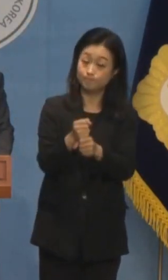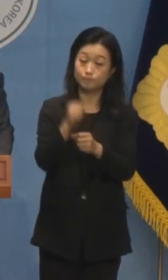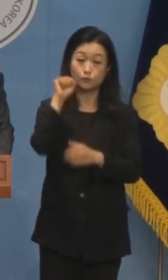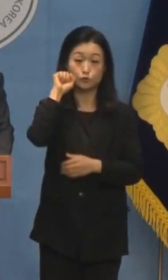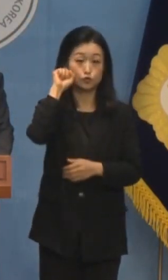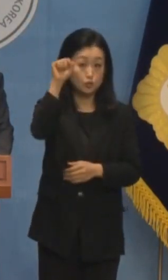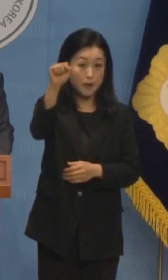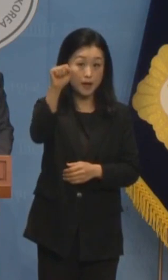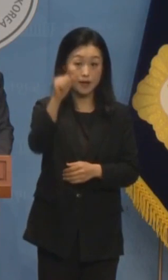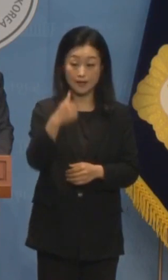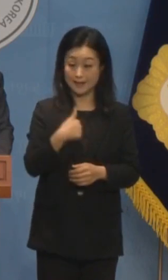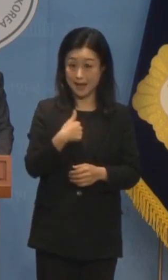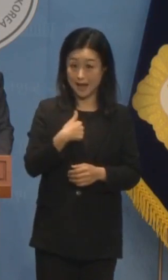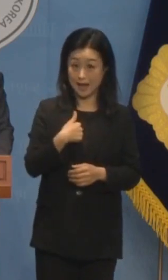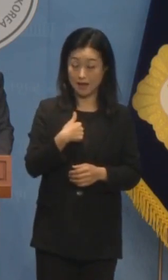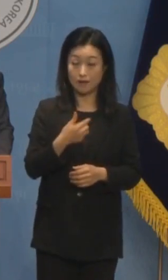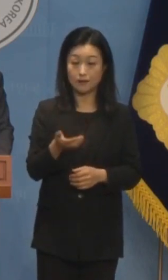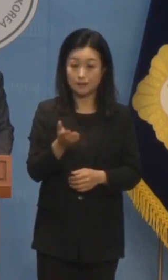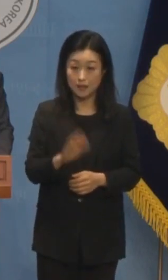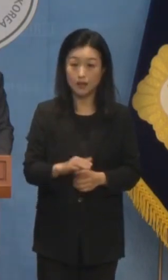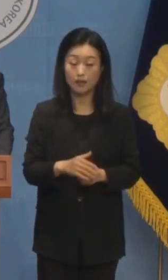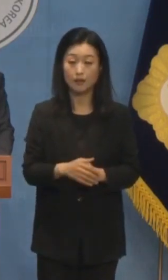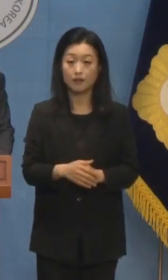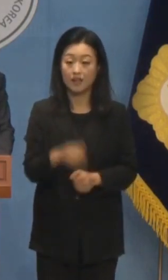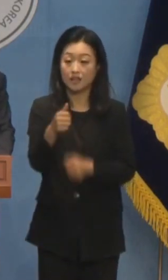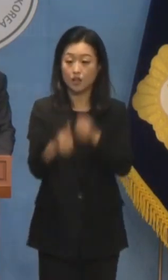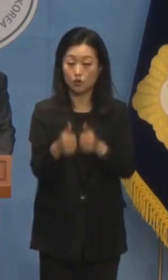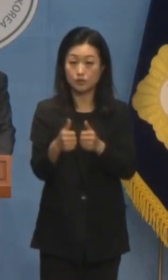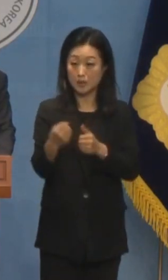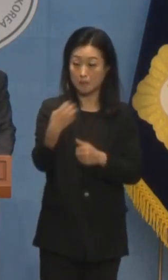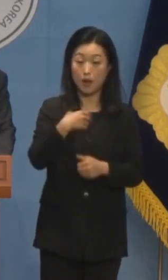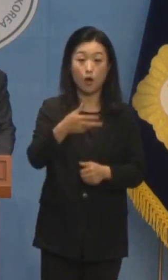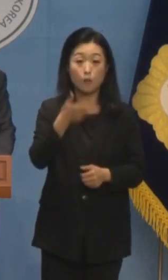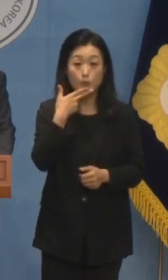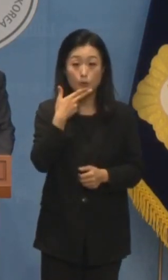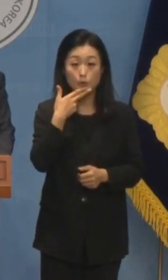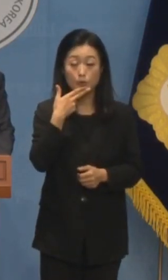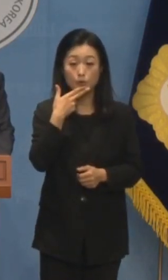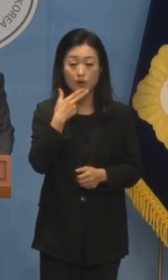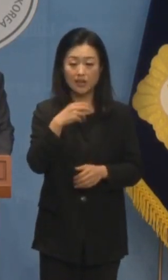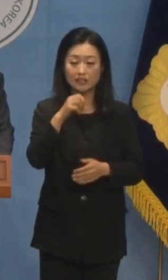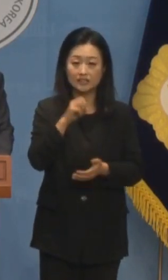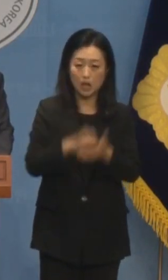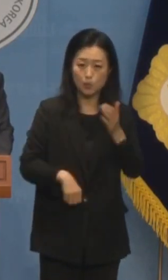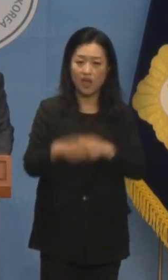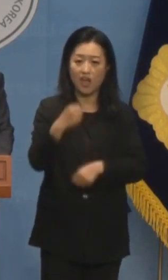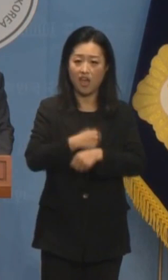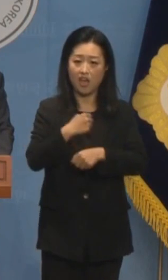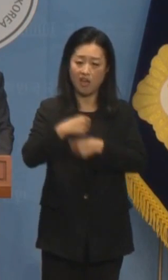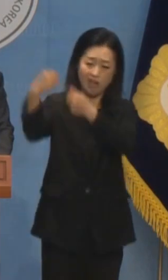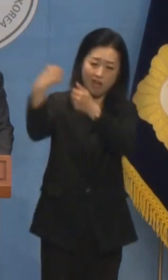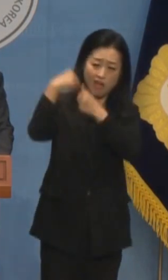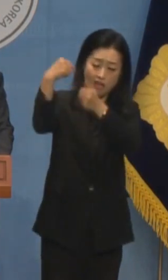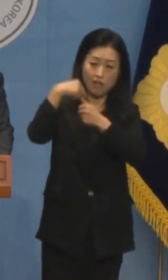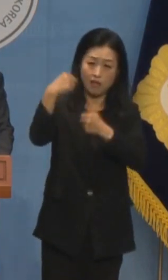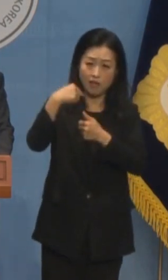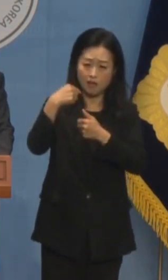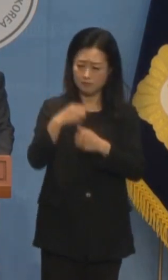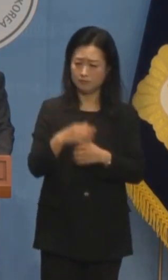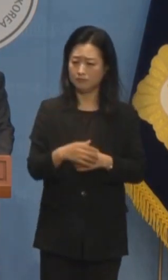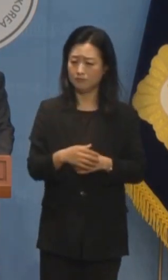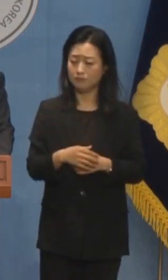출마한 저를 두고 정당 경쟁 대신 사퇴부터 촉구하는